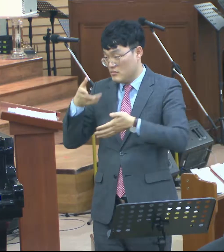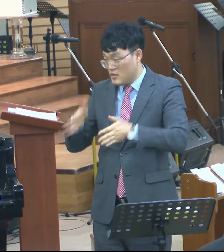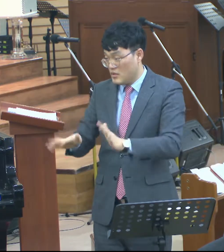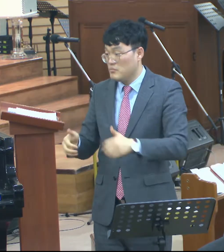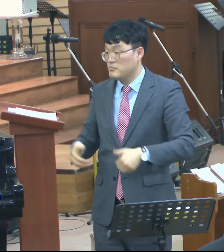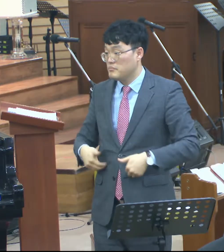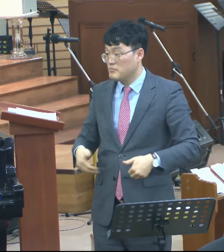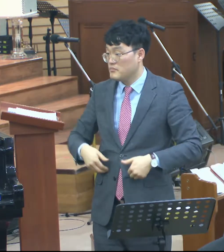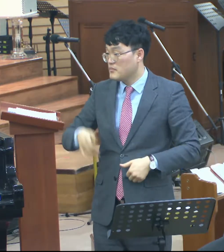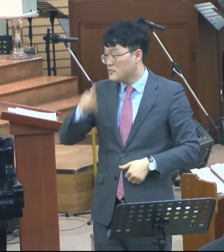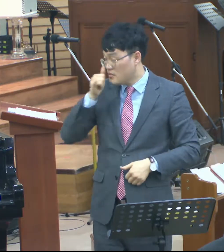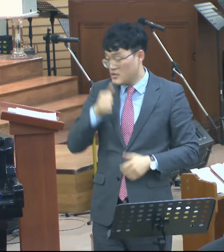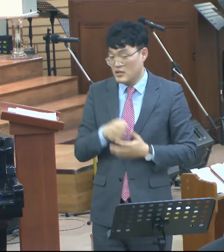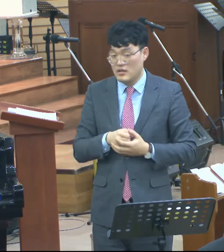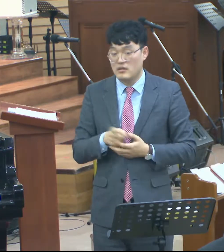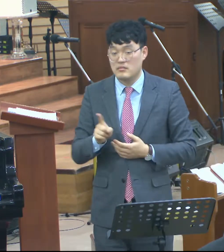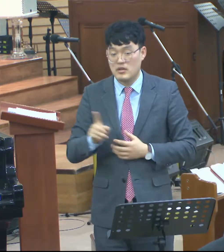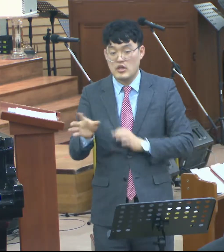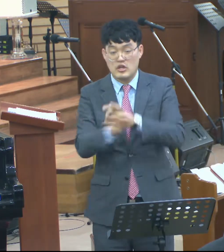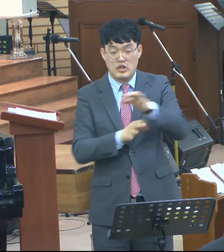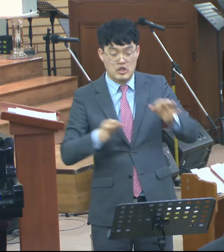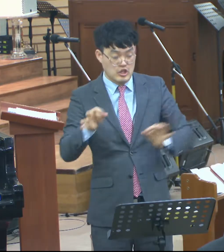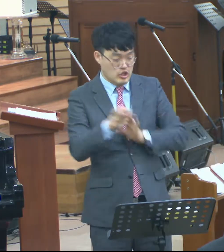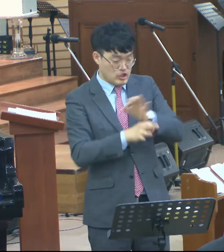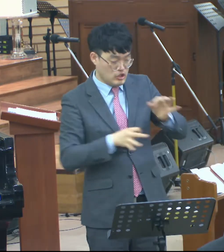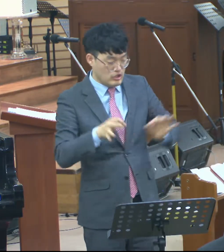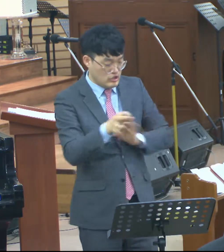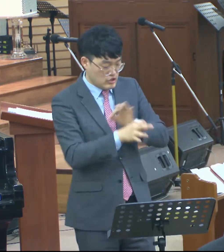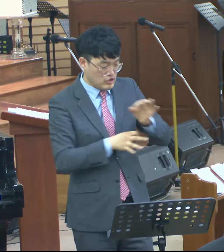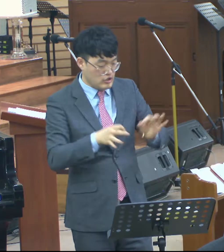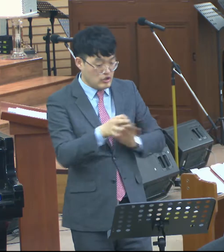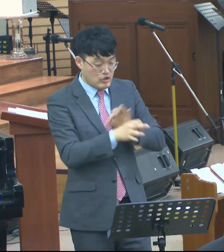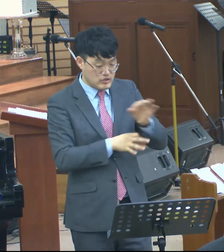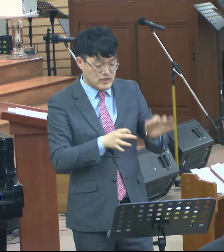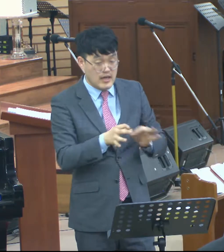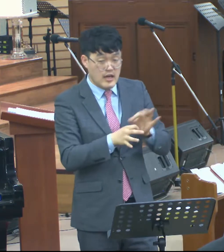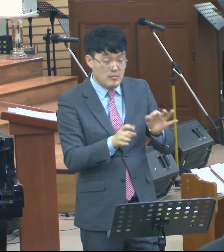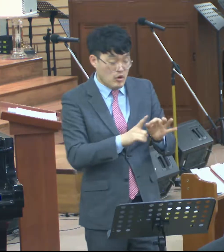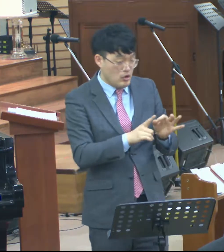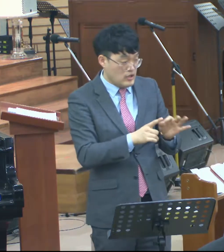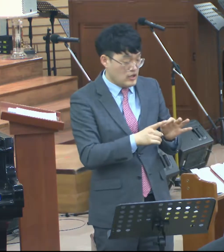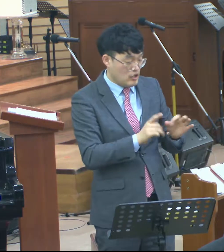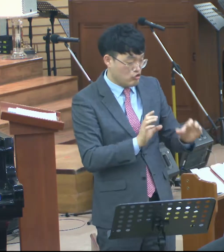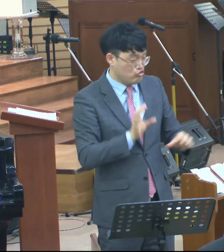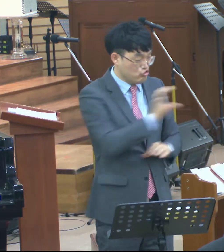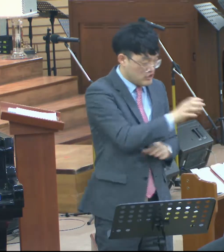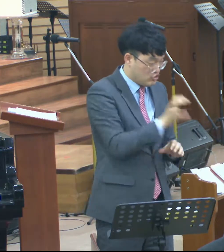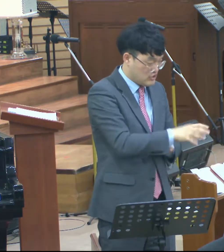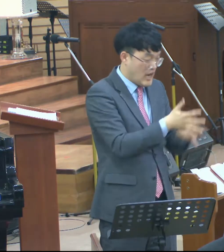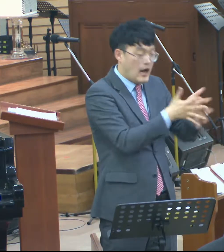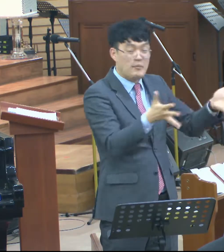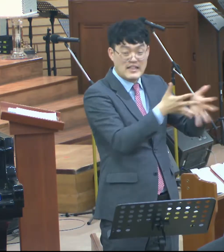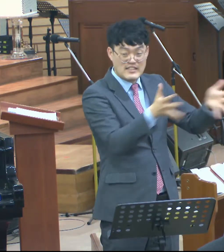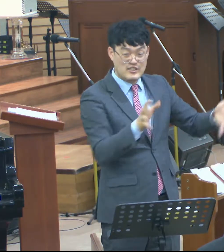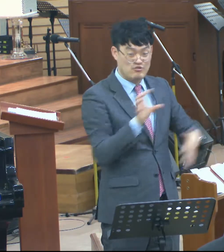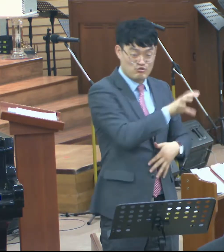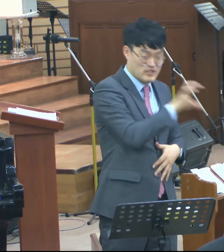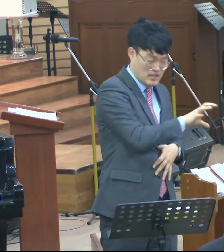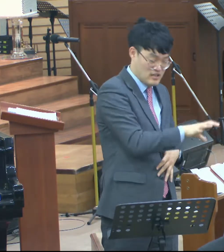지목되어 온 아파트 투기에 예수를 따르는 제자들의 면역 체계가 제대로 작동되지 않는다면 이는 필경 한국